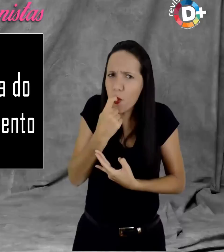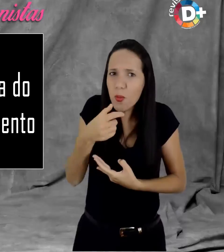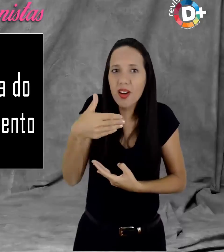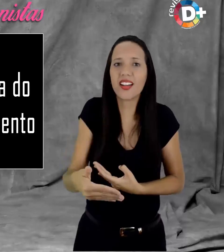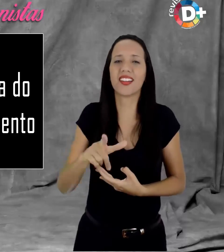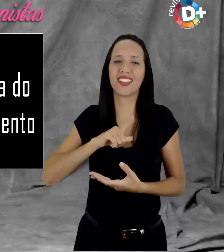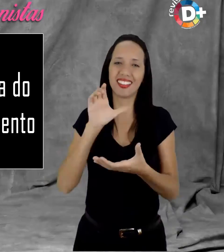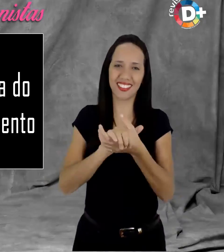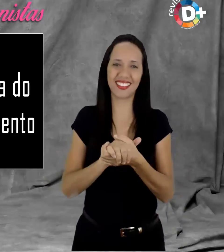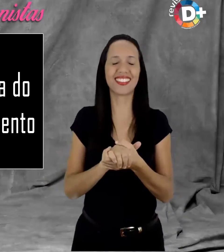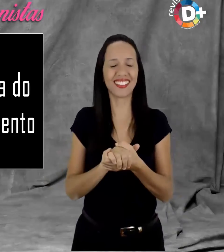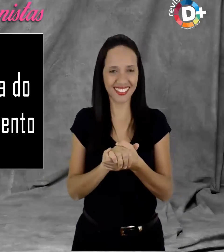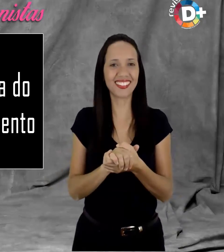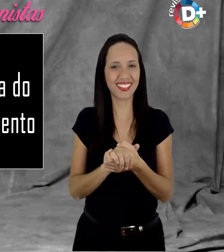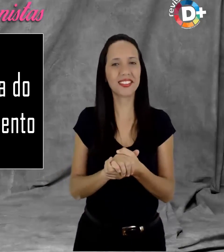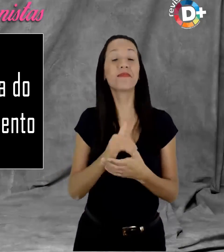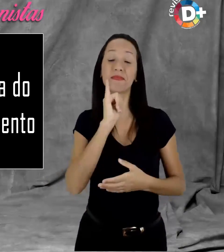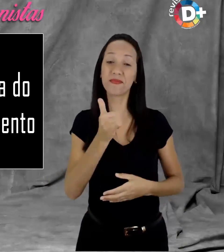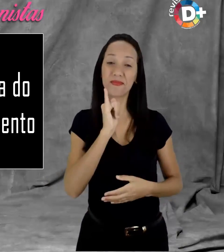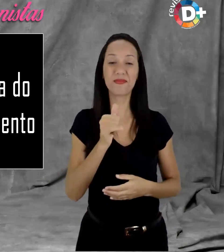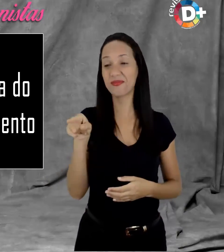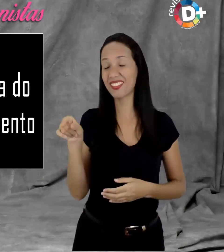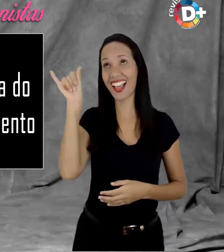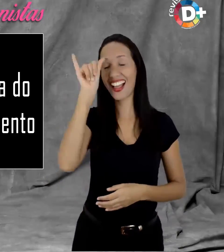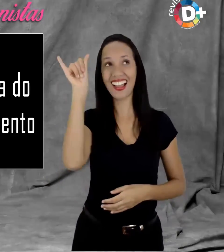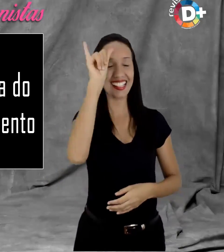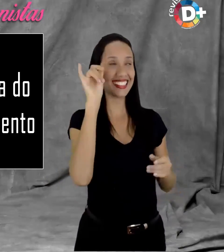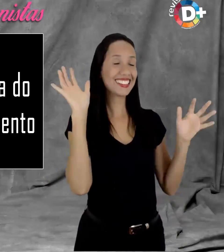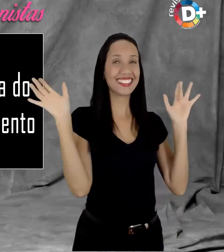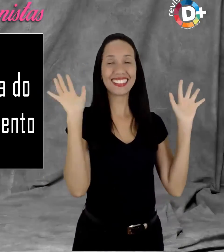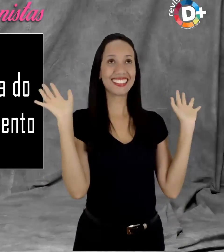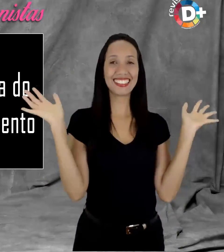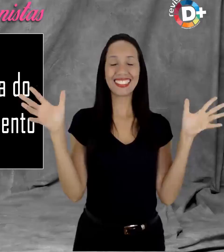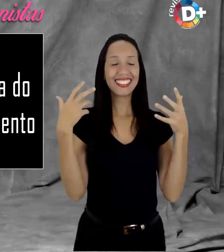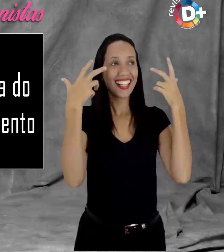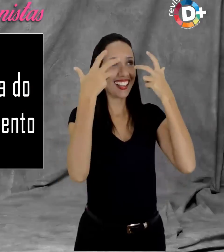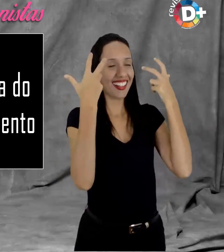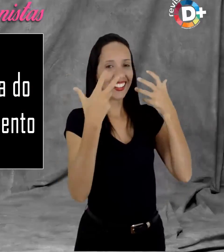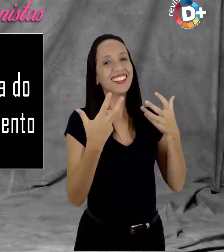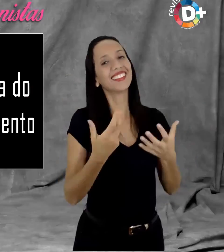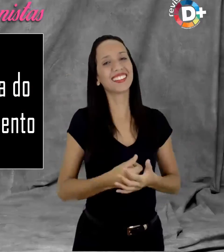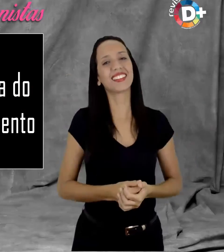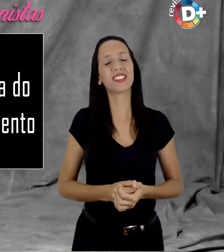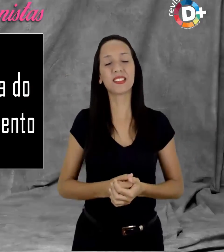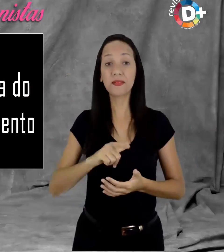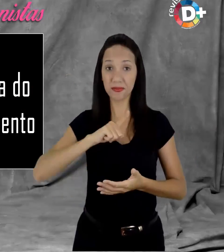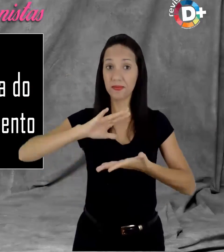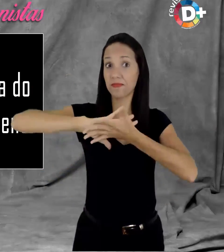de casório marcado. Como ela diz, está todo bobo. Há preconceito relacionado